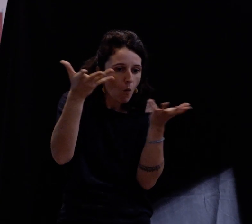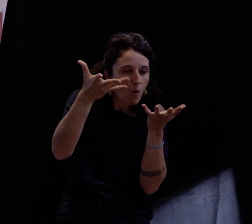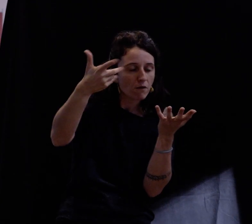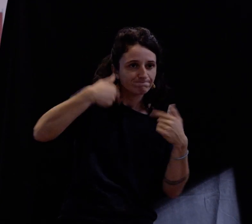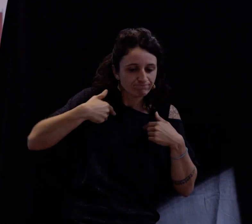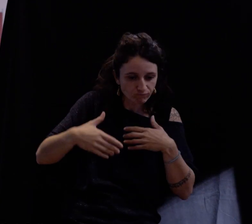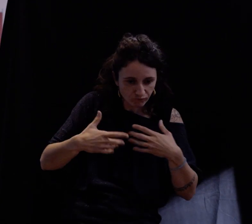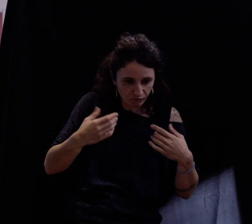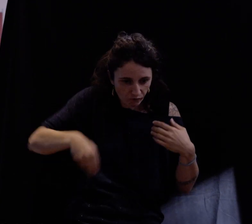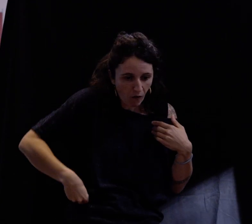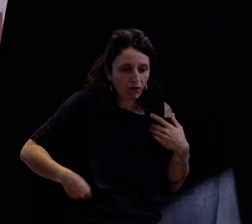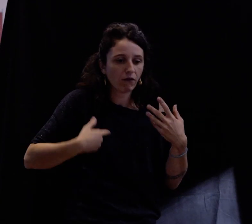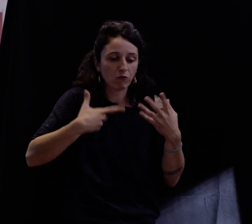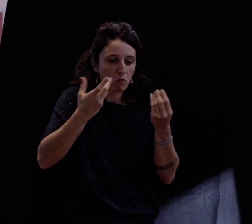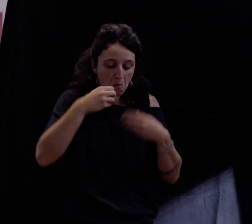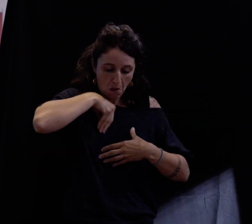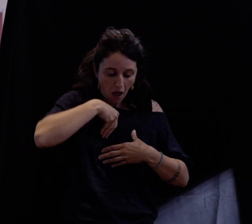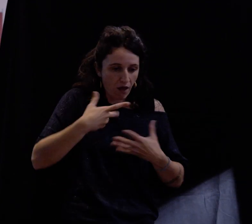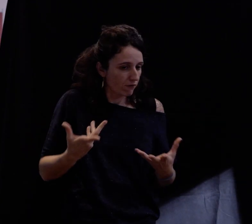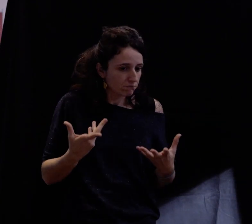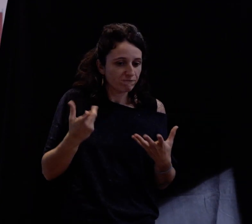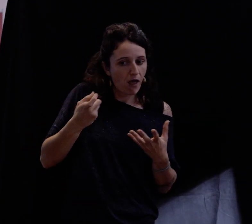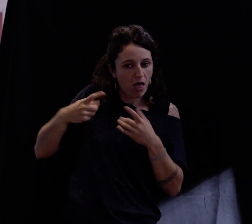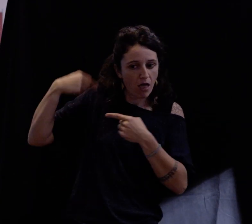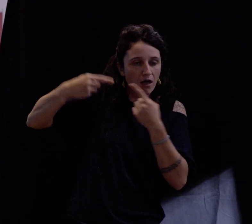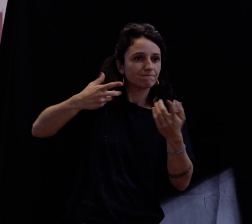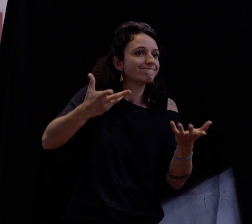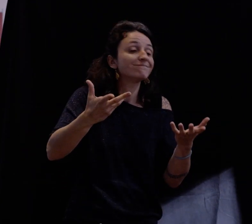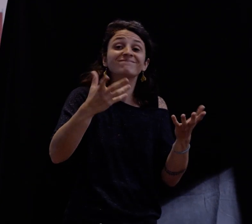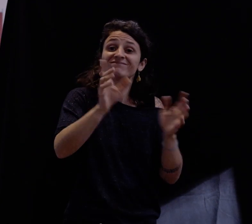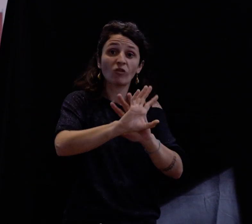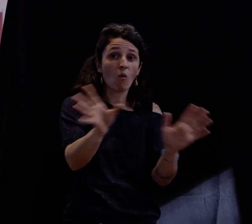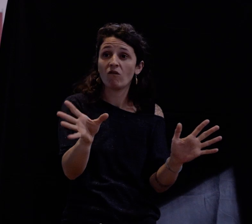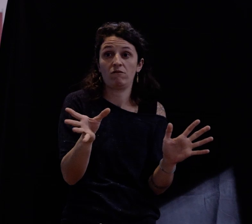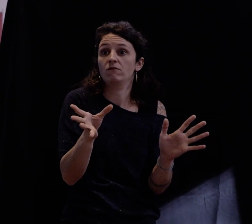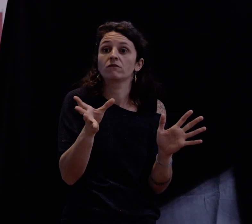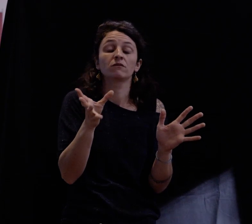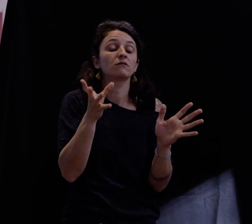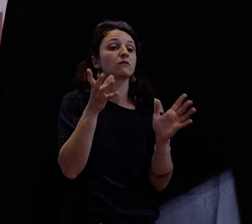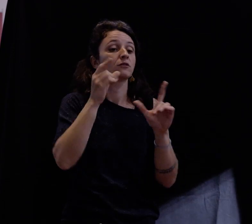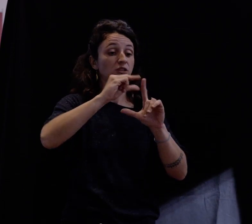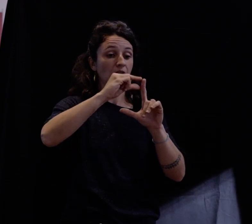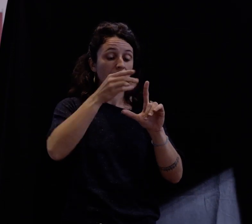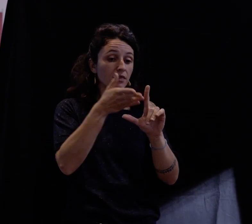que j'ai fait quelque chose qui a déclenché ça? En fait, pas du tout, parce que quand on